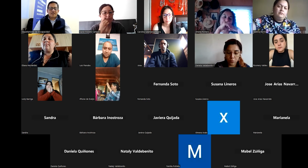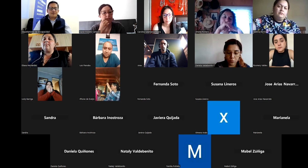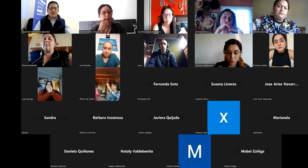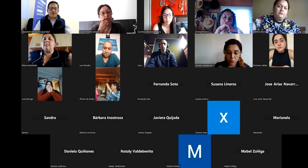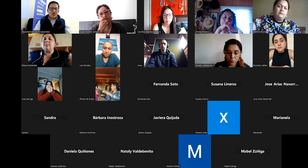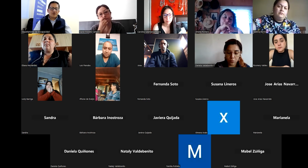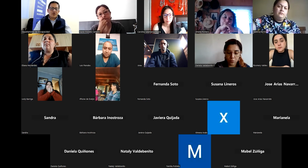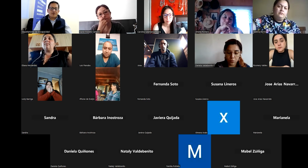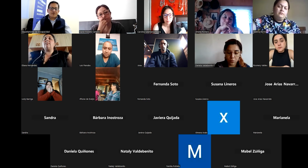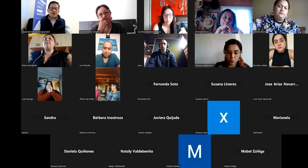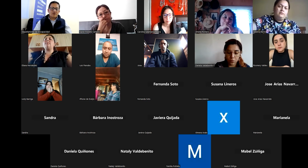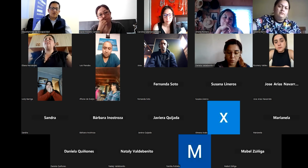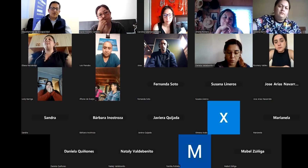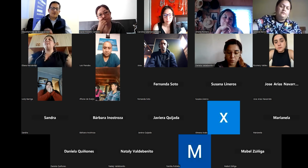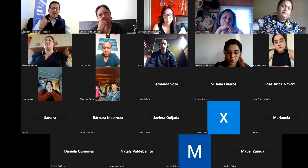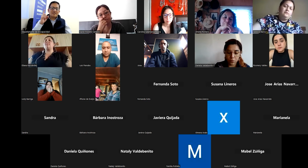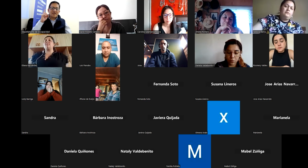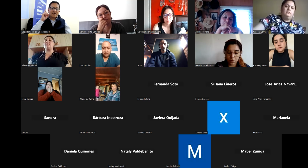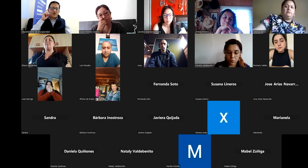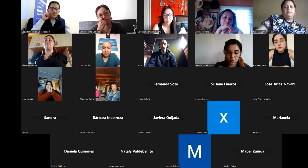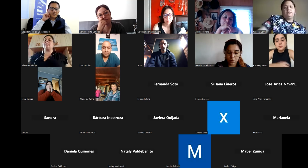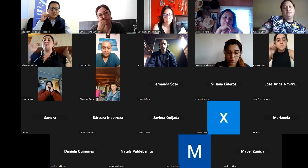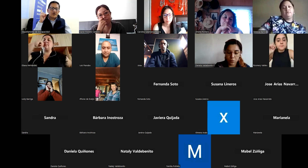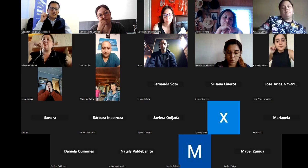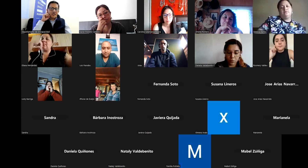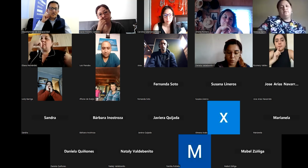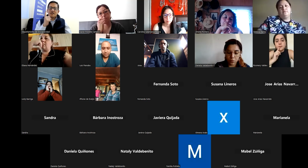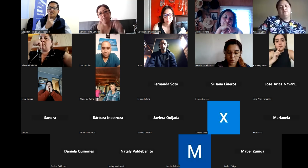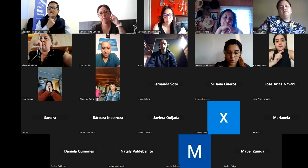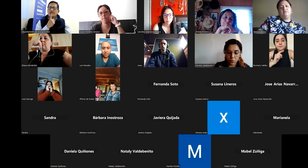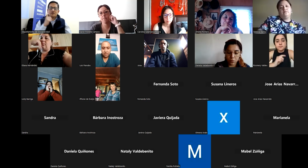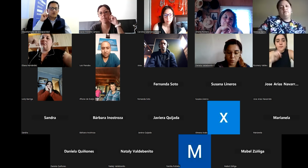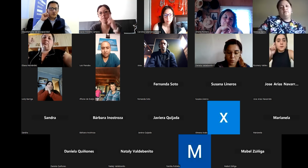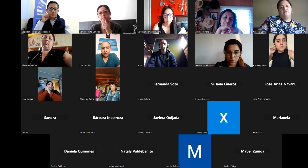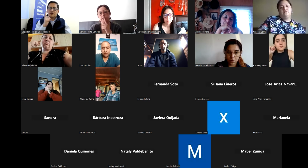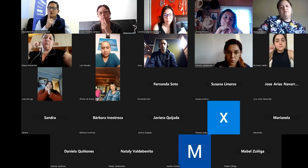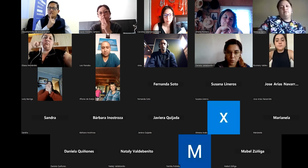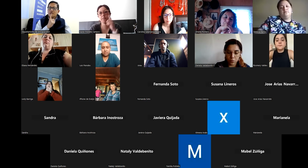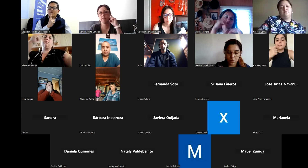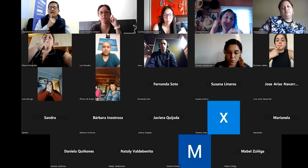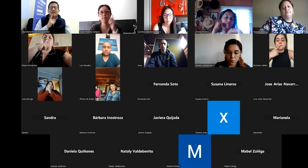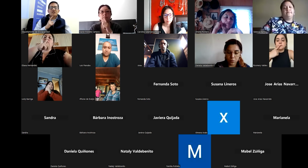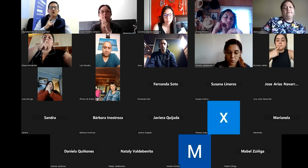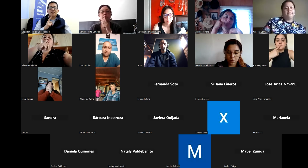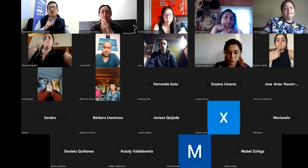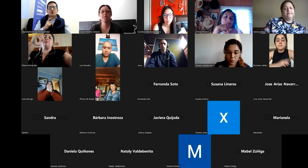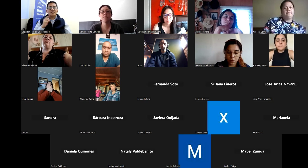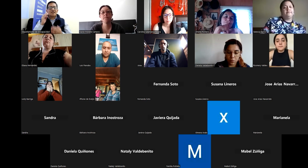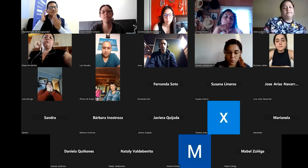dice personas sordas ¿cierto? la seña para sordos es la orejita y la boca ¿cierto? sordos antiguamente algunos decían